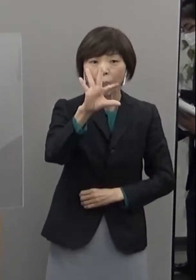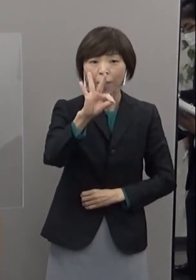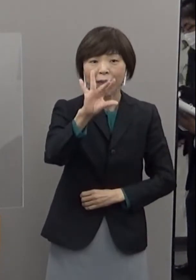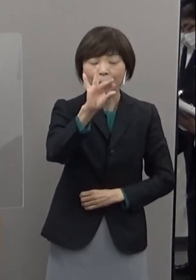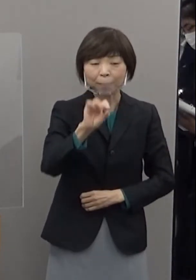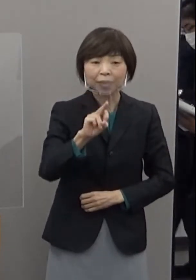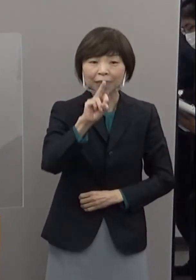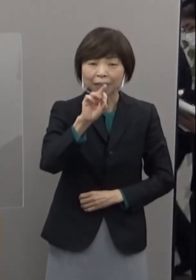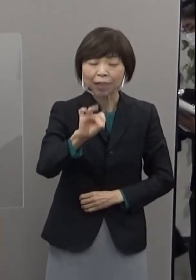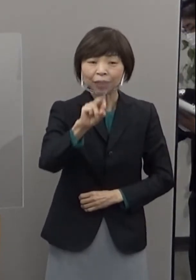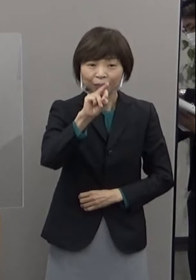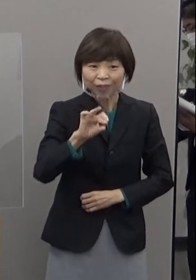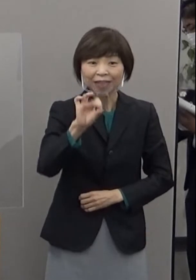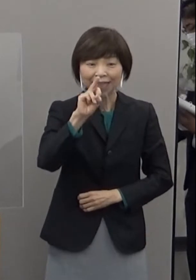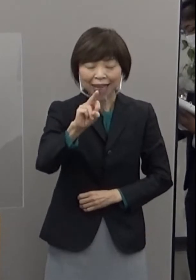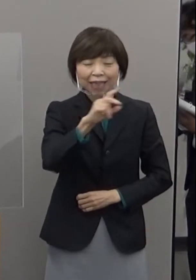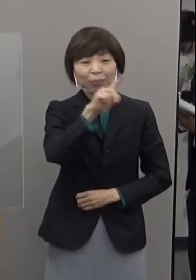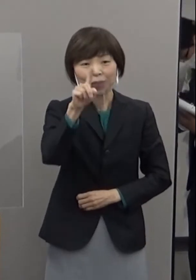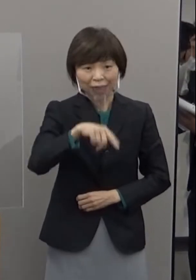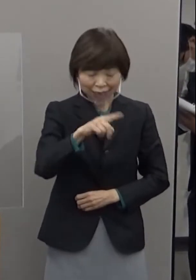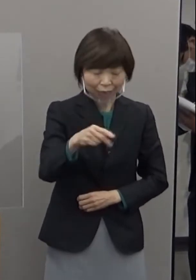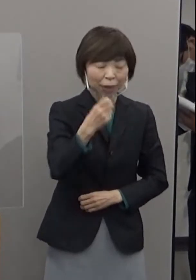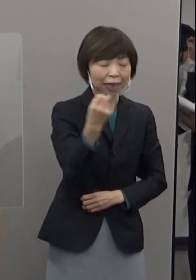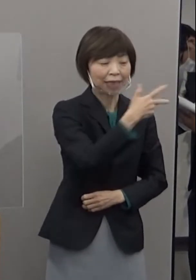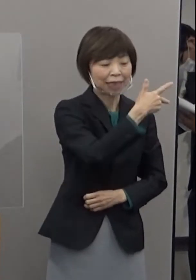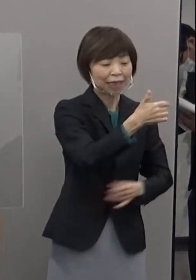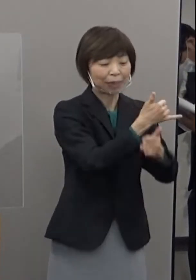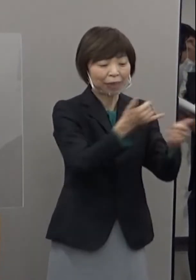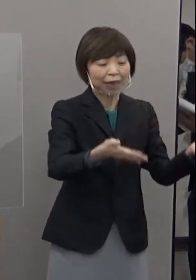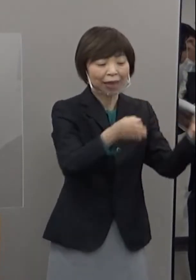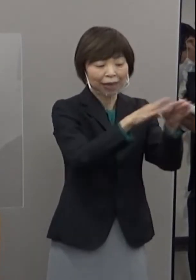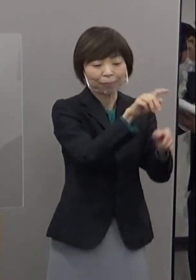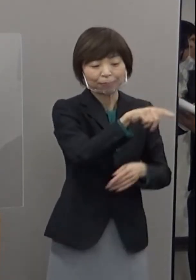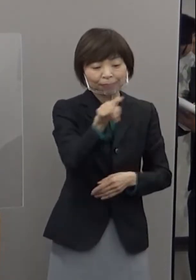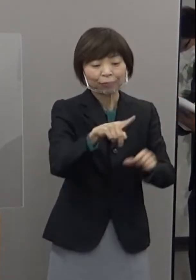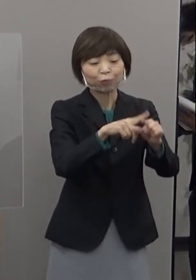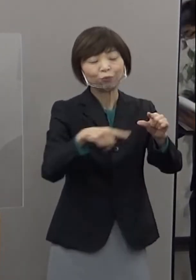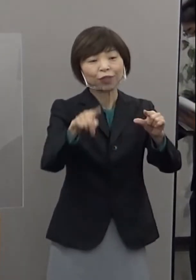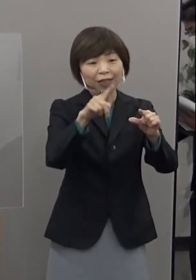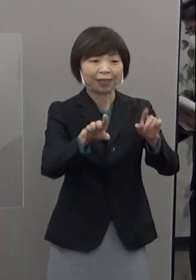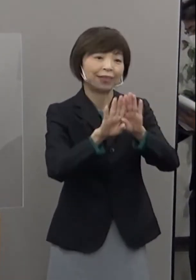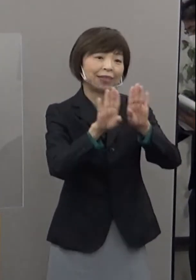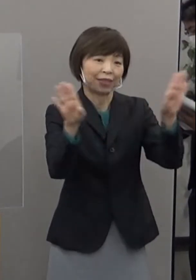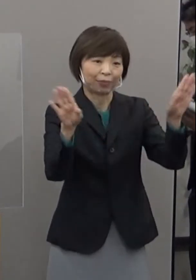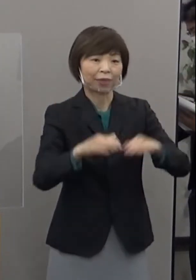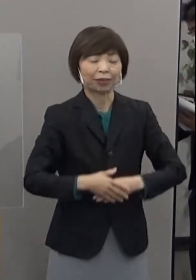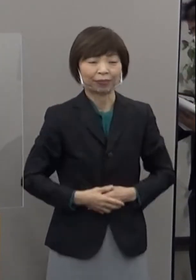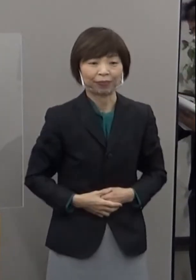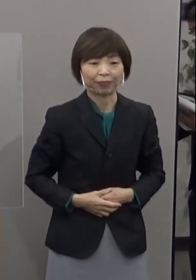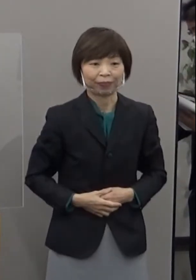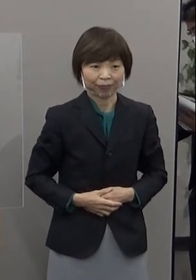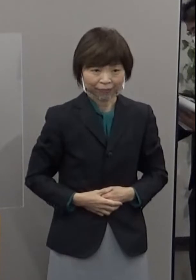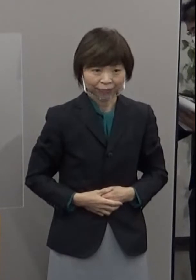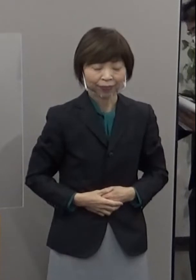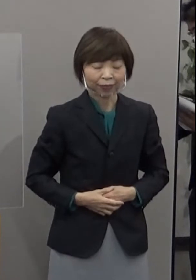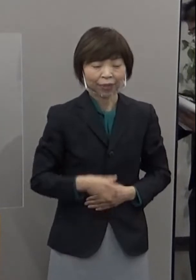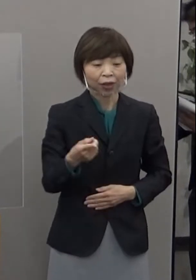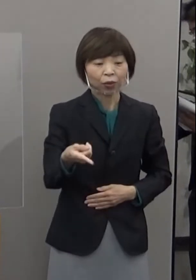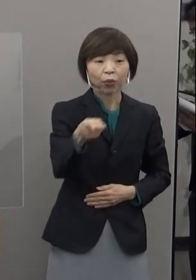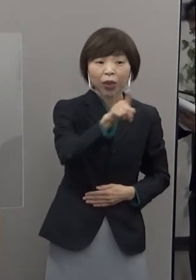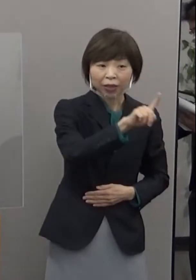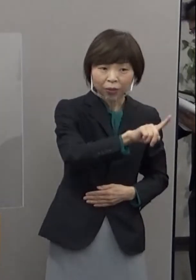市民会館をメイン会場として実施をいたします。そしてお隣